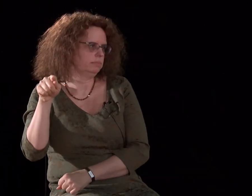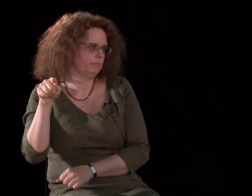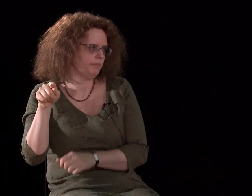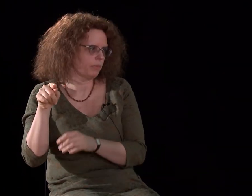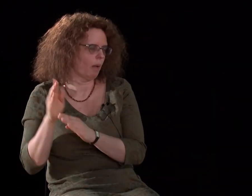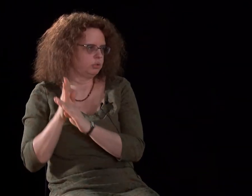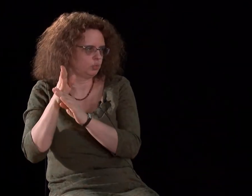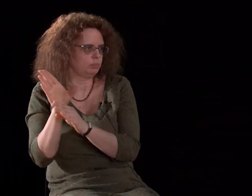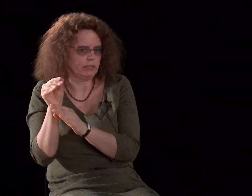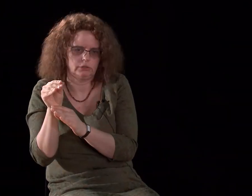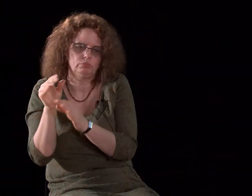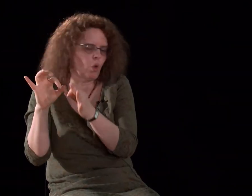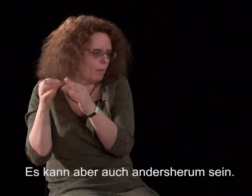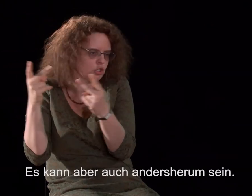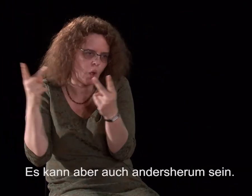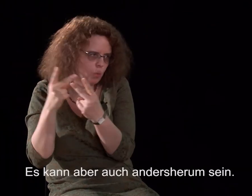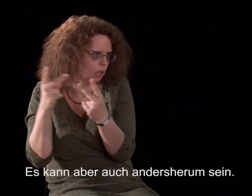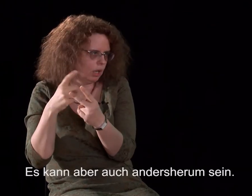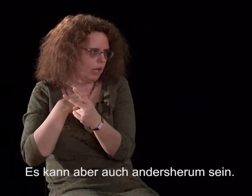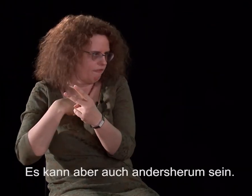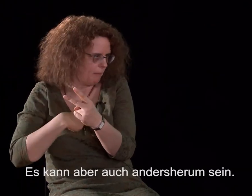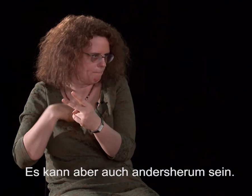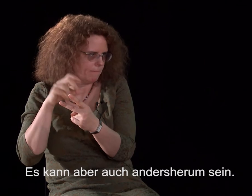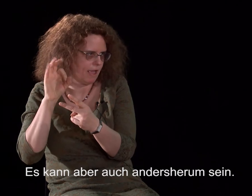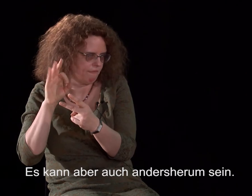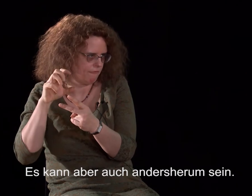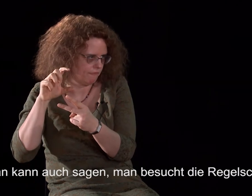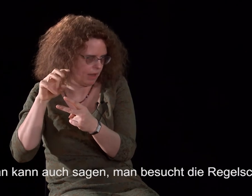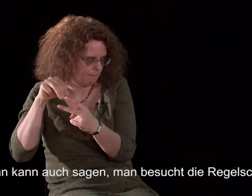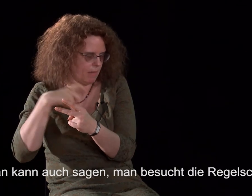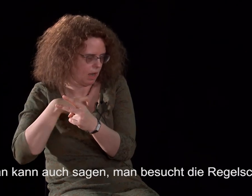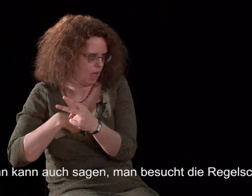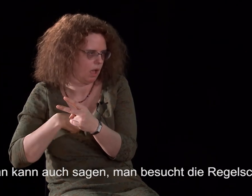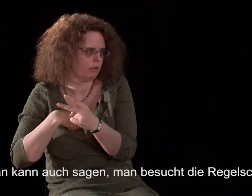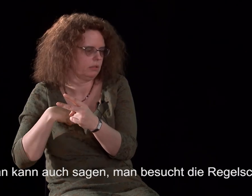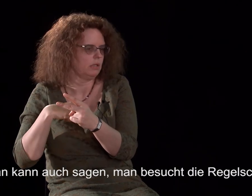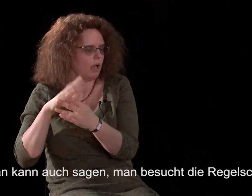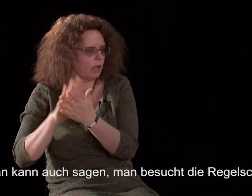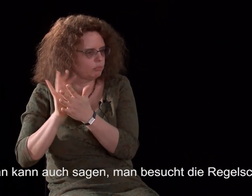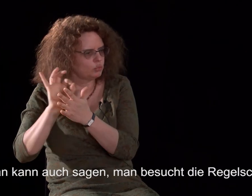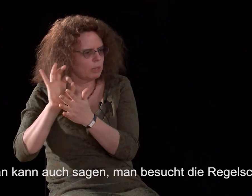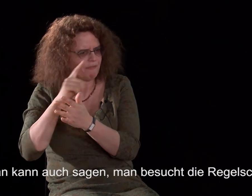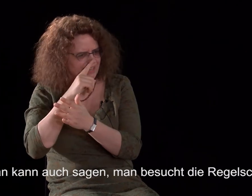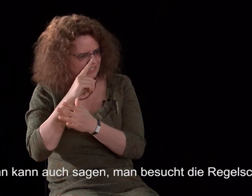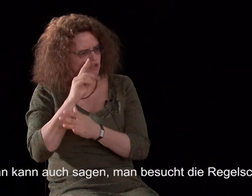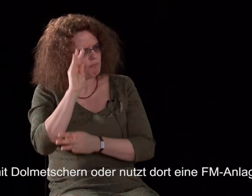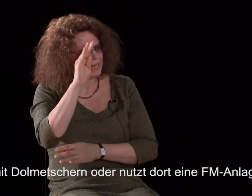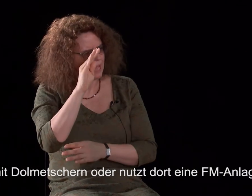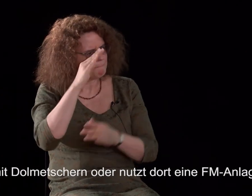naja, das kann aber auch andersrum sein. Oder man kann halt auch sagen, man besucht die Regelschule mit Dolmetscher